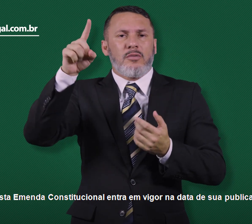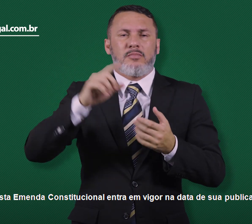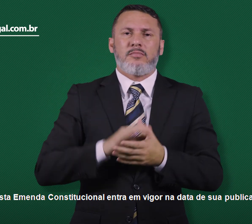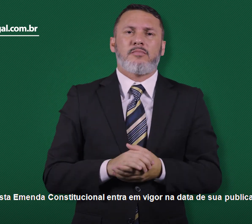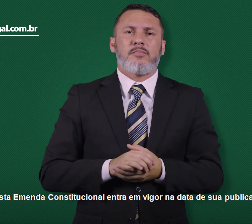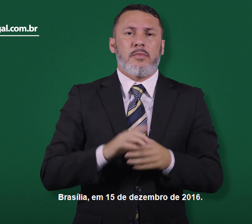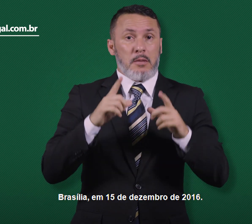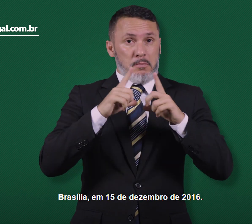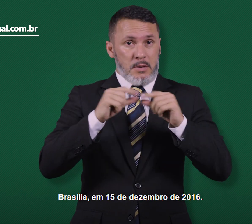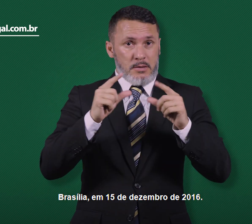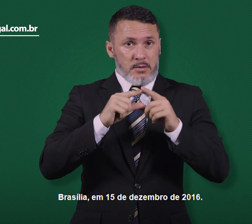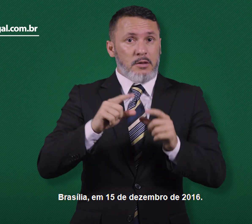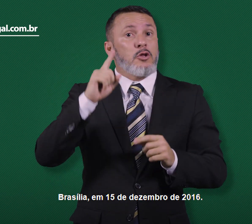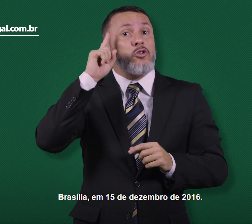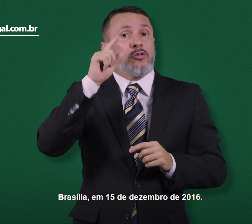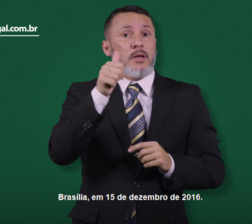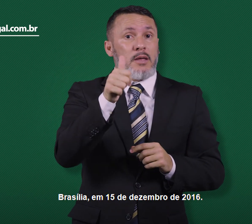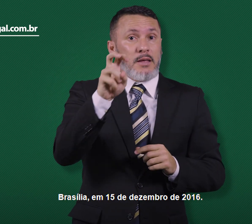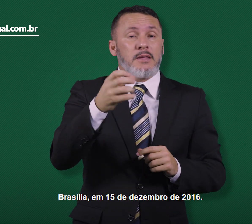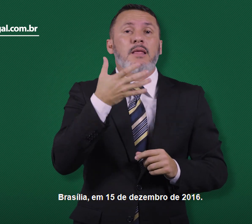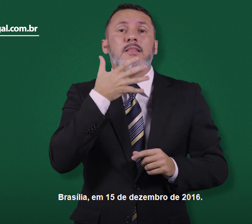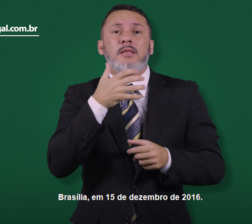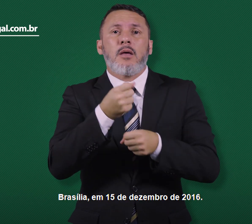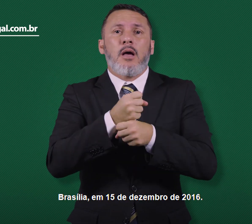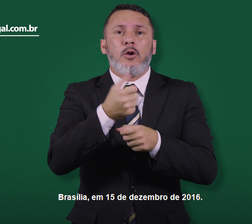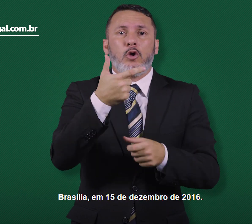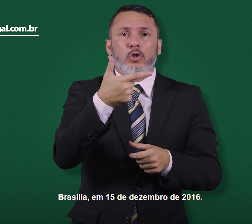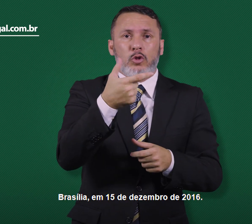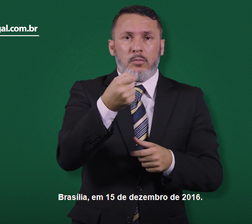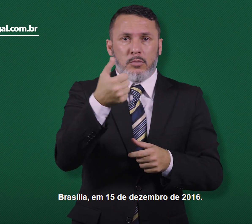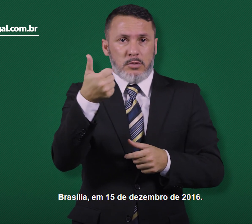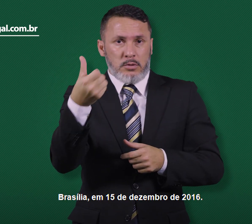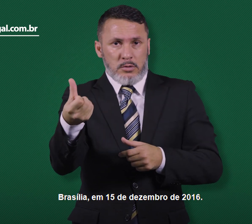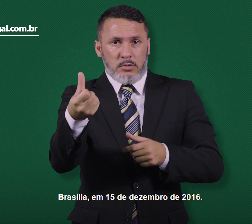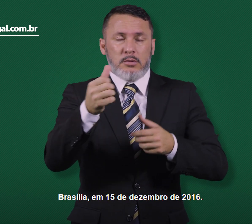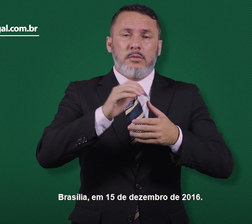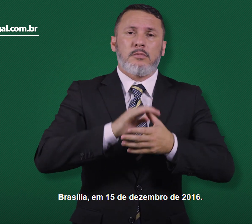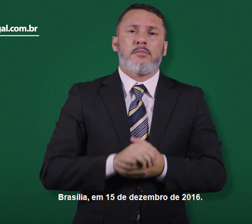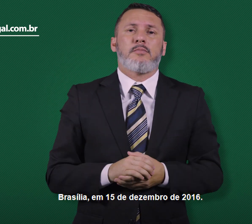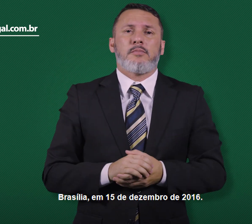de sua publicação. Brasília, em 15 de dezembro de 2016.